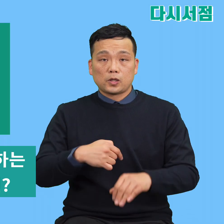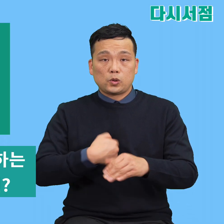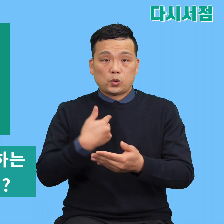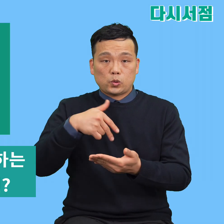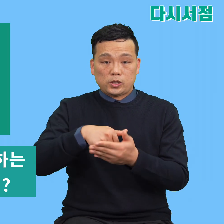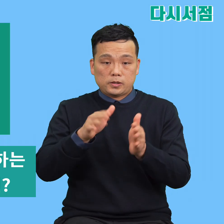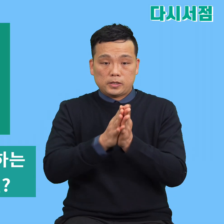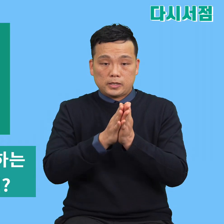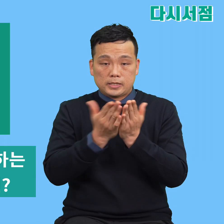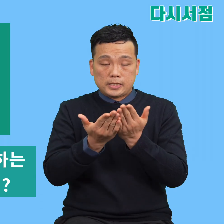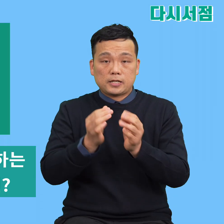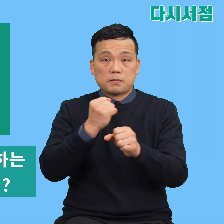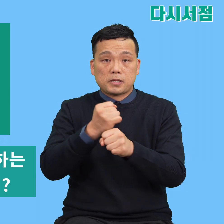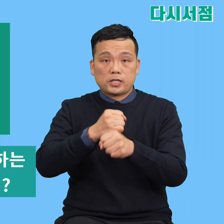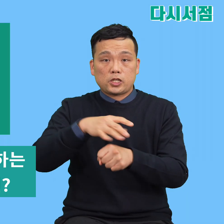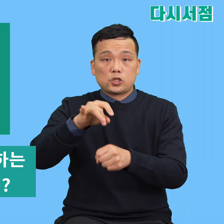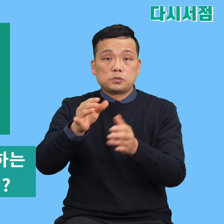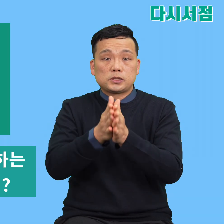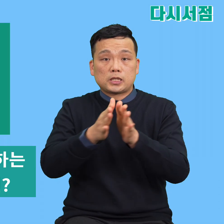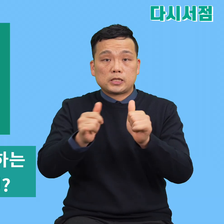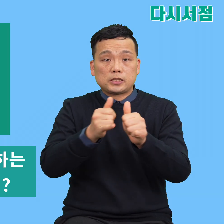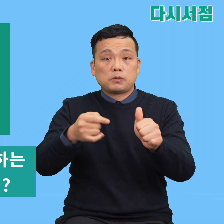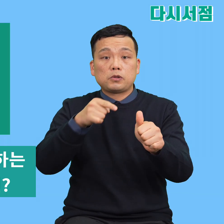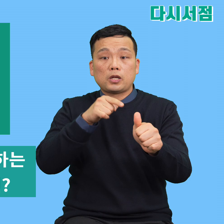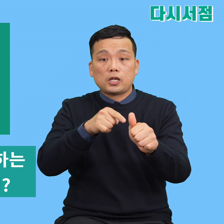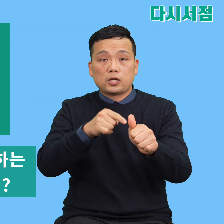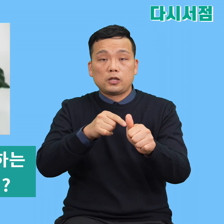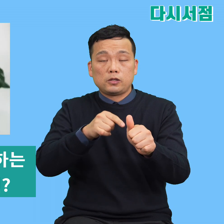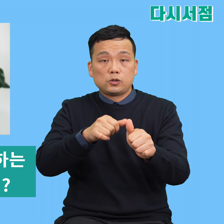독립출판을 처음 시작하는 분들에게 조언을 해준다면